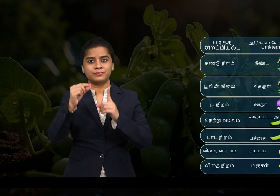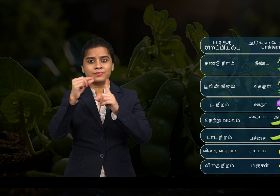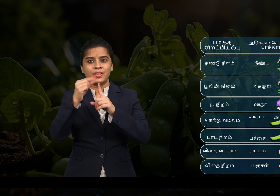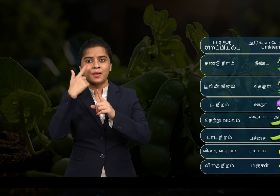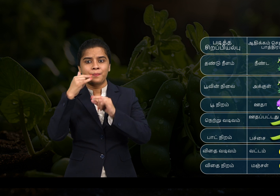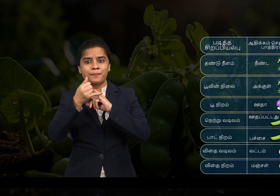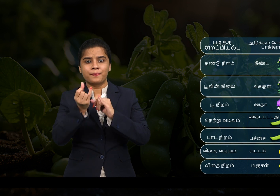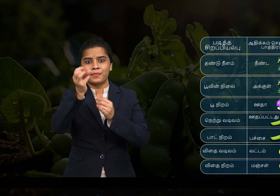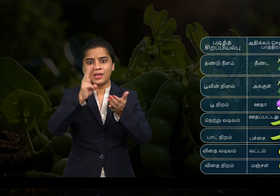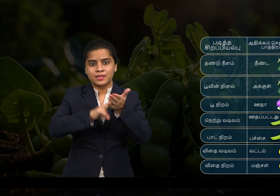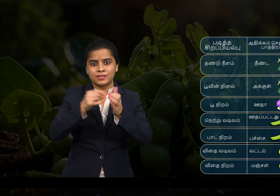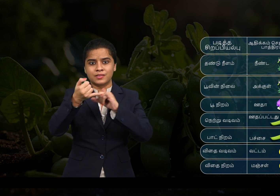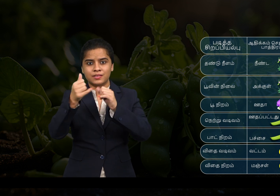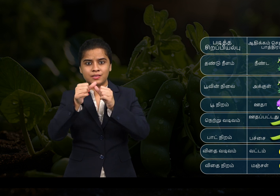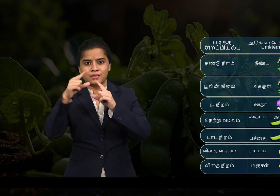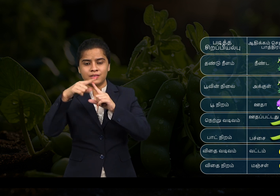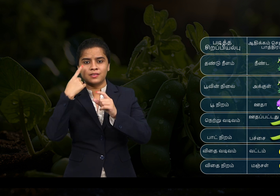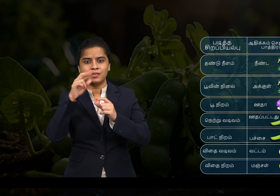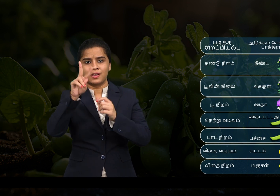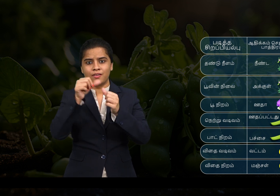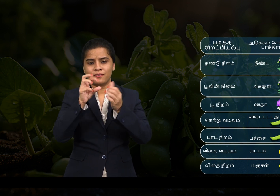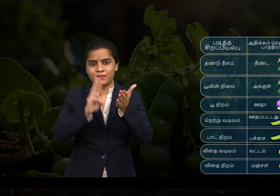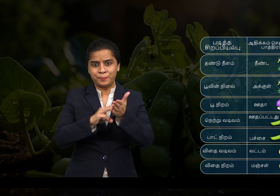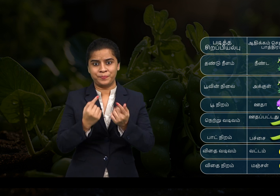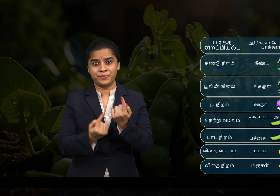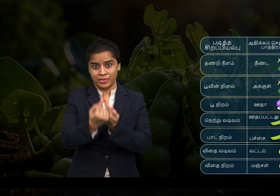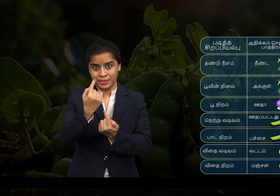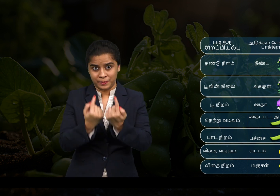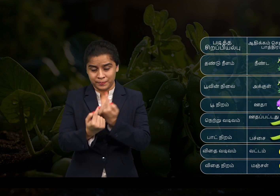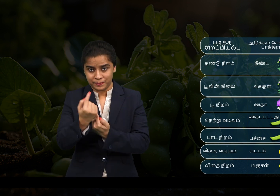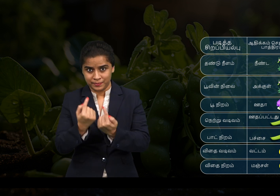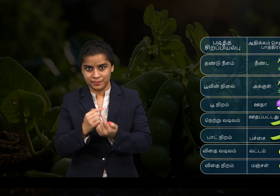அதாவது பிசம் சாட்டிவம் தாவரங்கள்